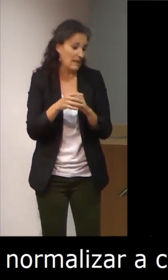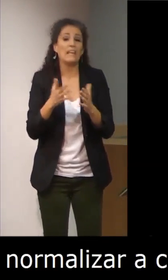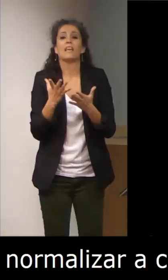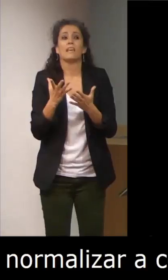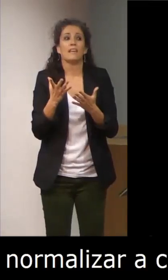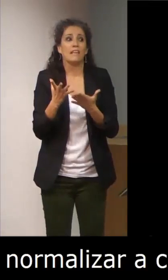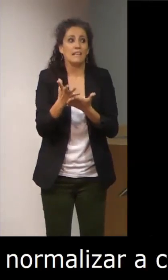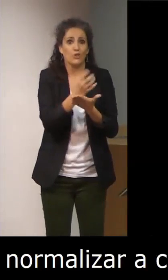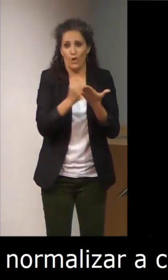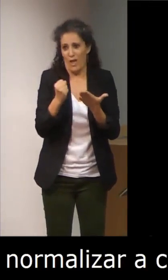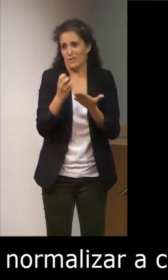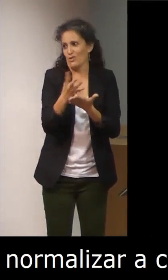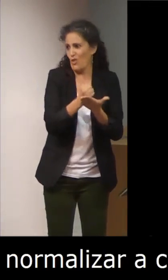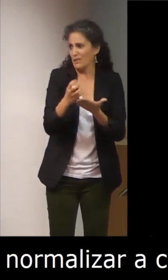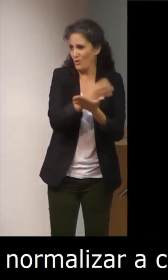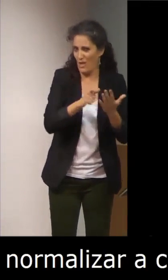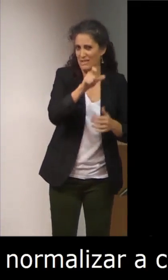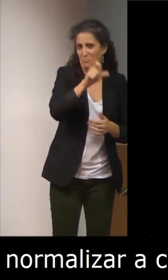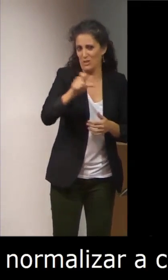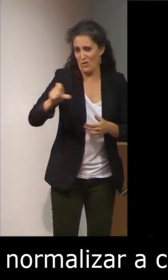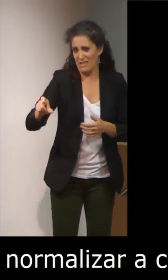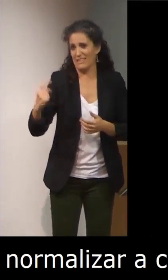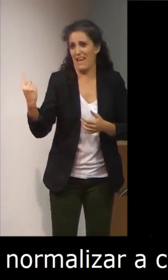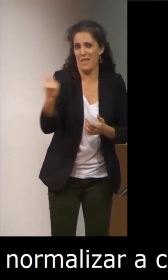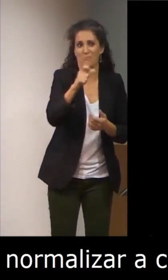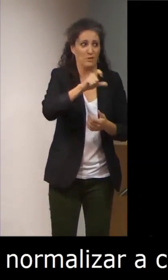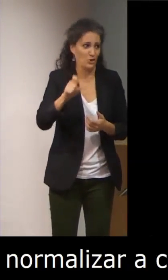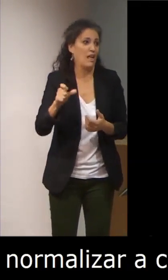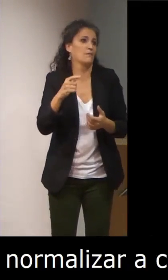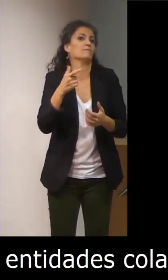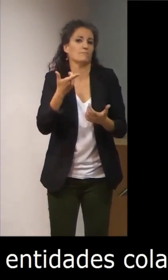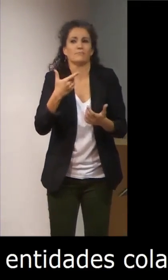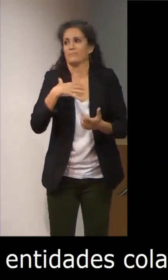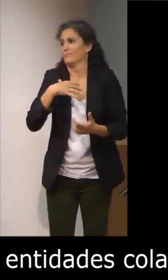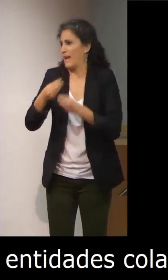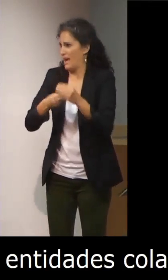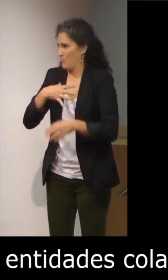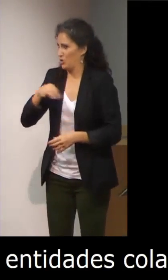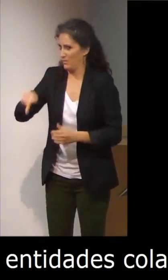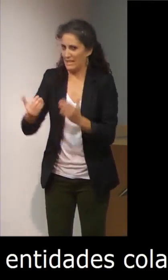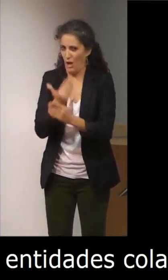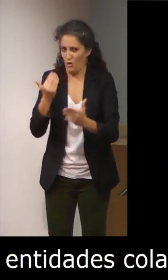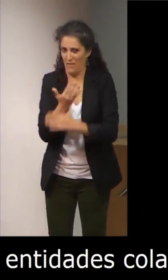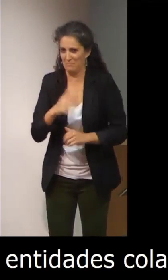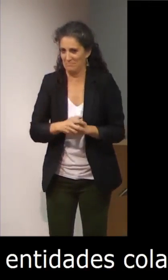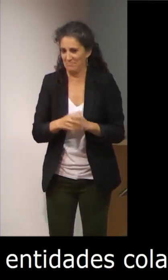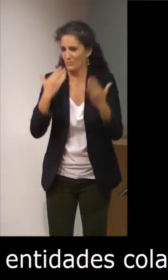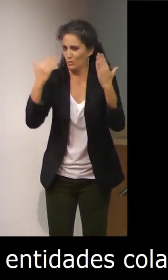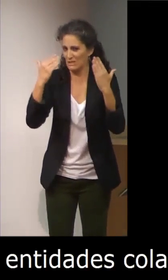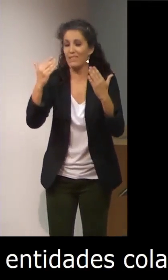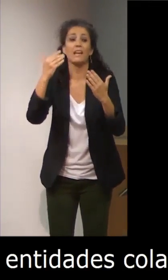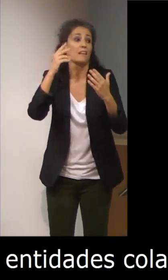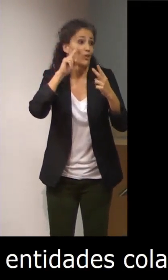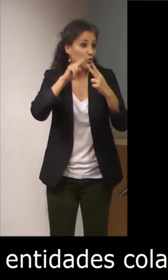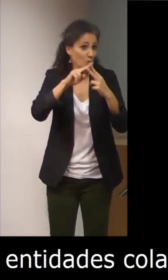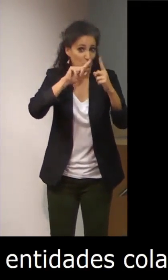intérpretes como del subtitulado como los técnicos y a todas todas y a cada una de las personas que habéis hecho posible que esta jornada